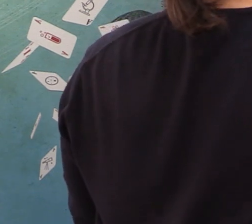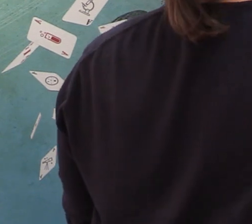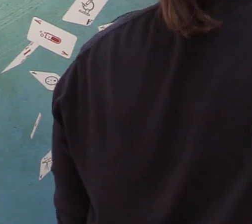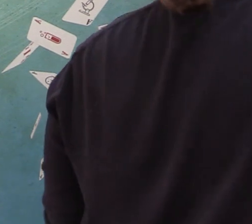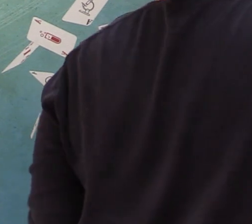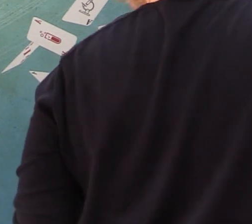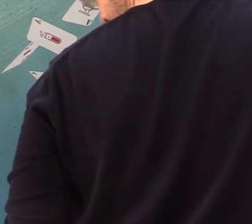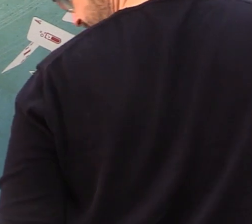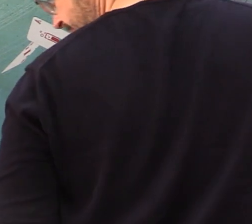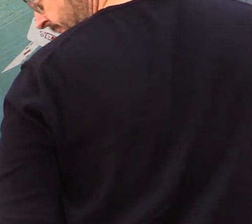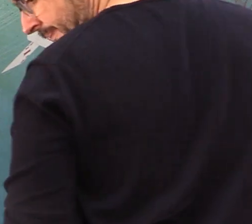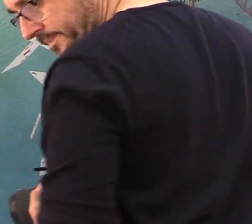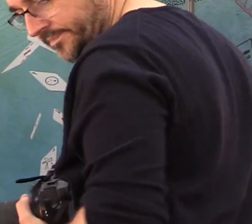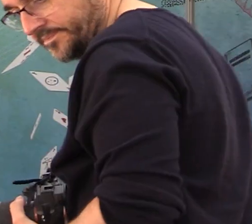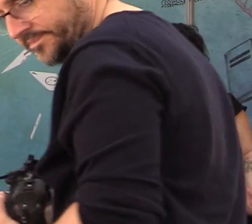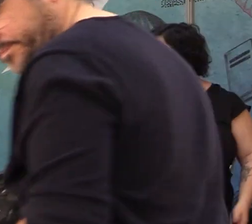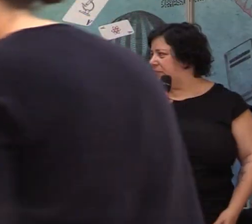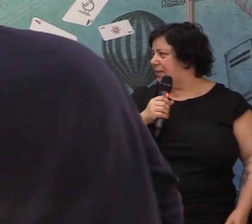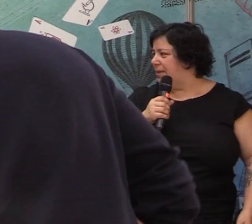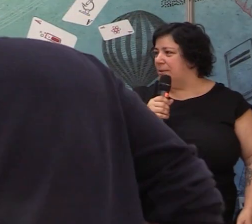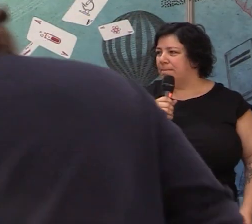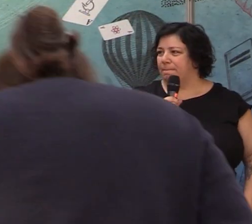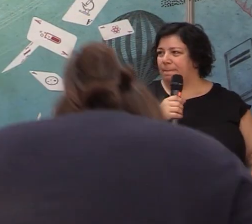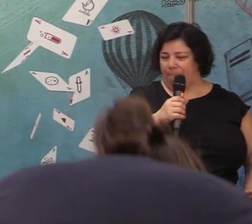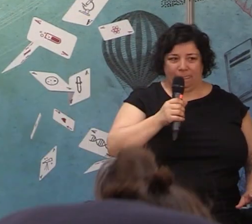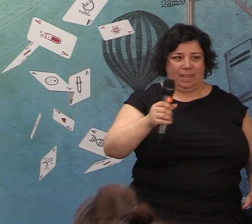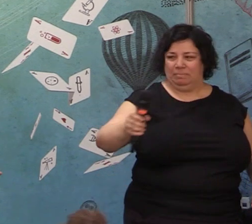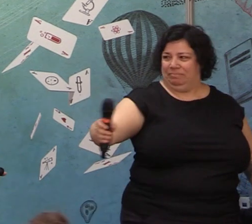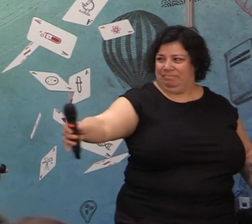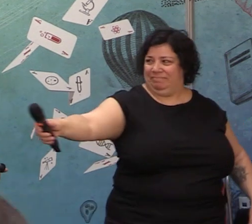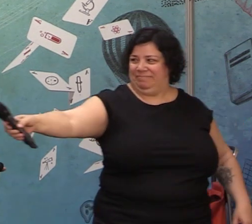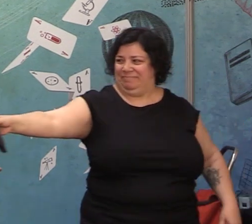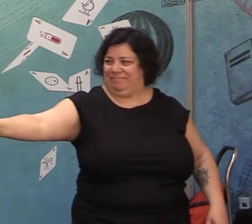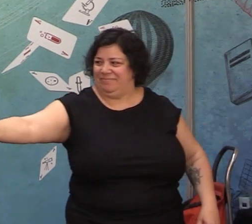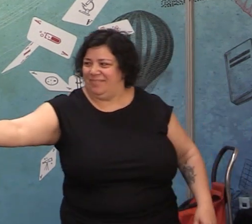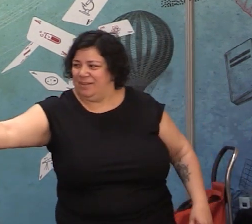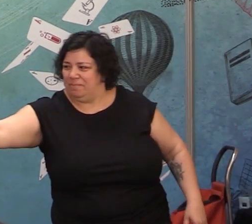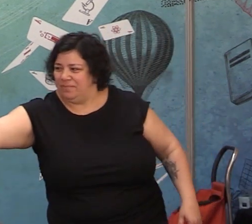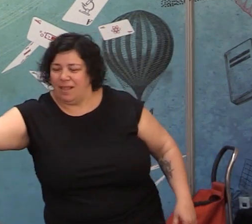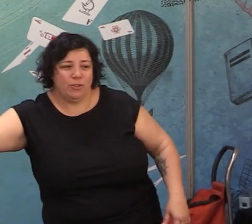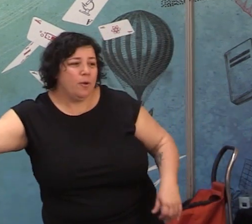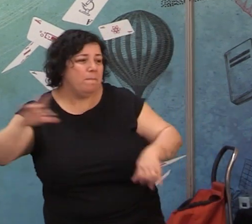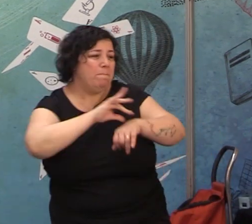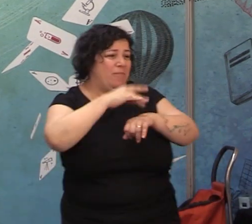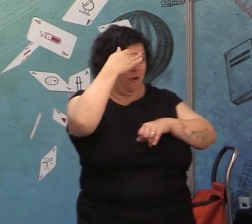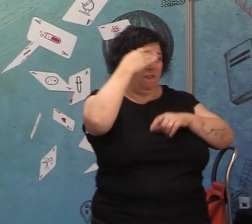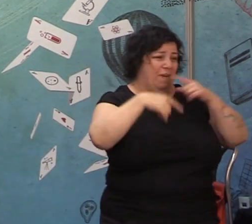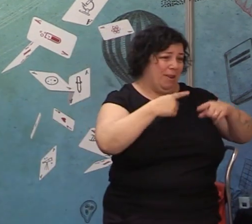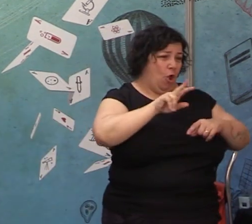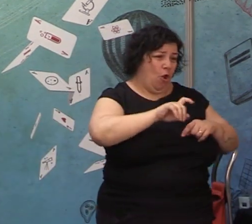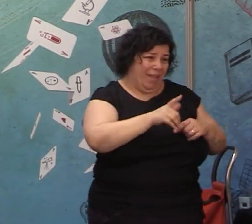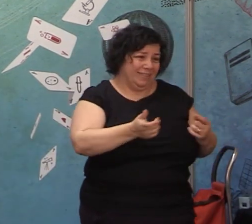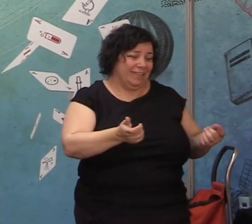como el diagnóstico o las pruebas para yo poder prevenirlo. Bueno, yo al no ser médico de familia no sé realmente